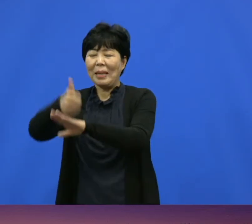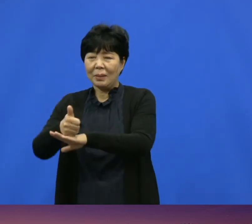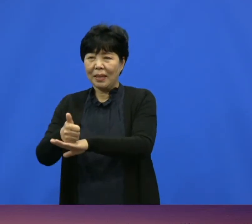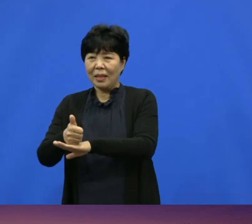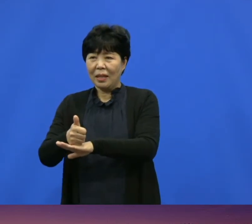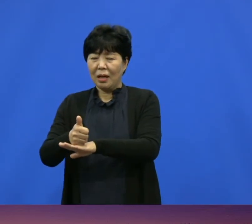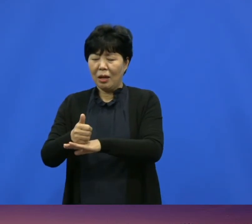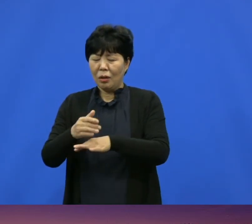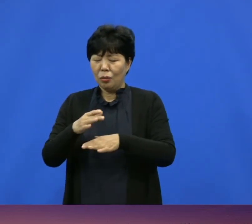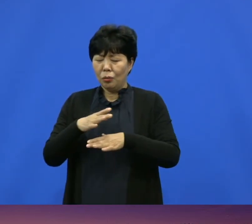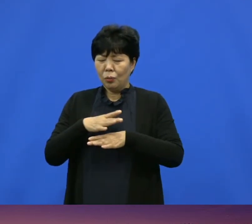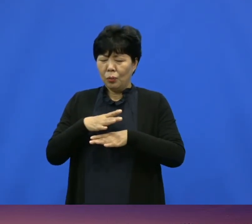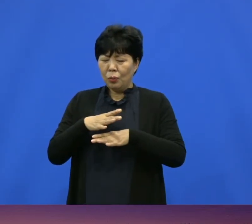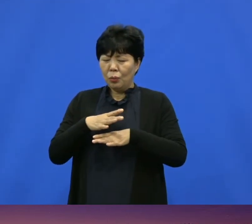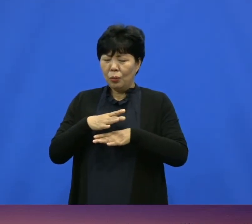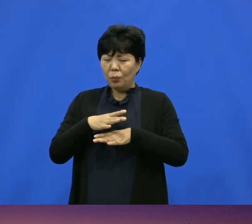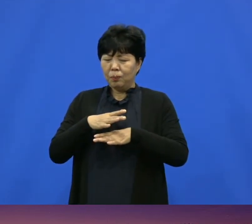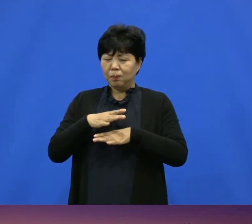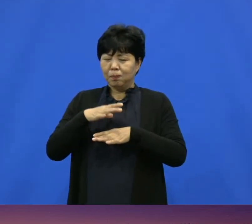하는 거예요.